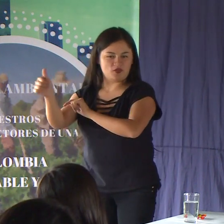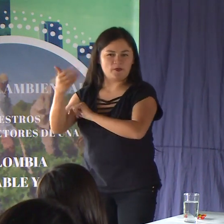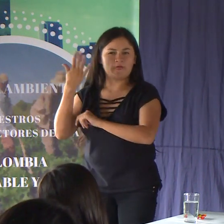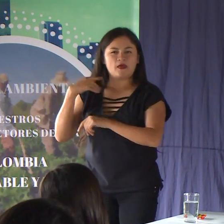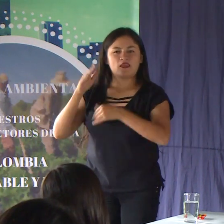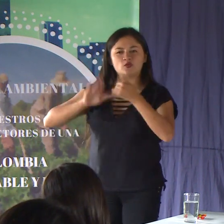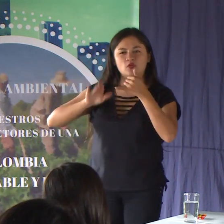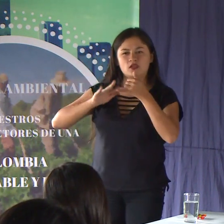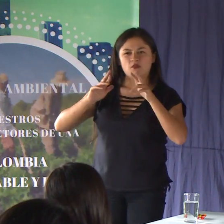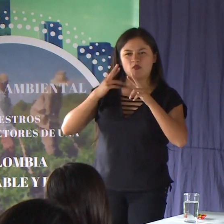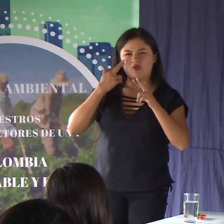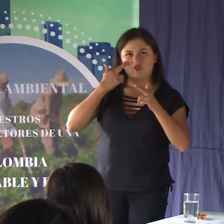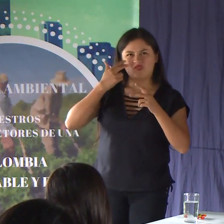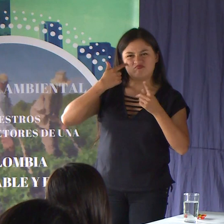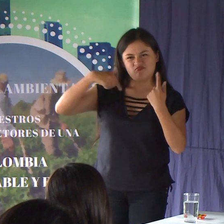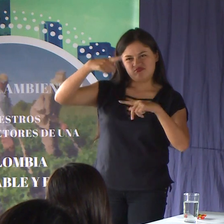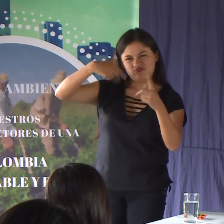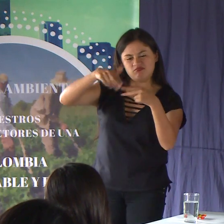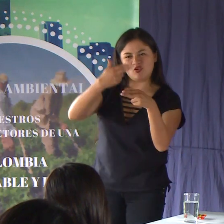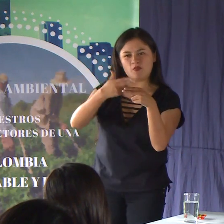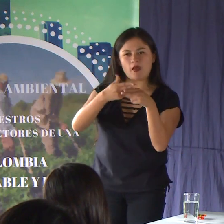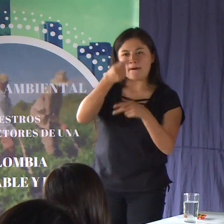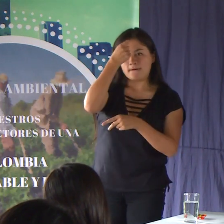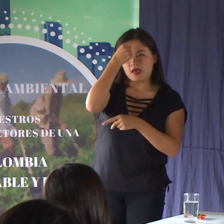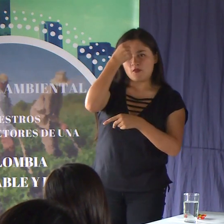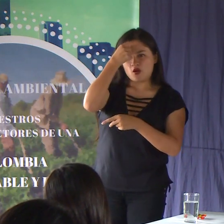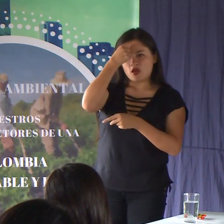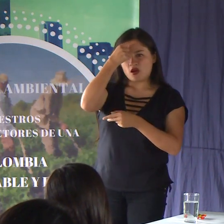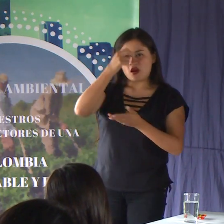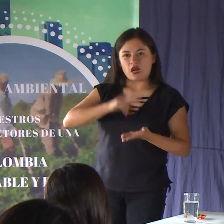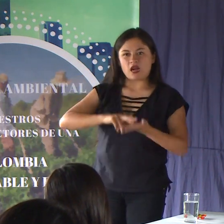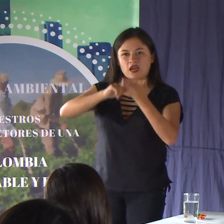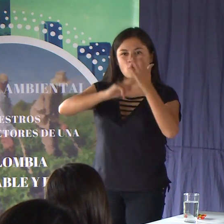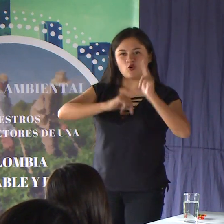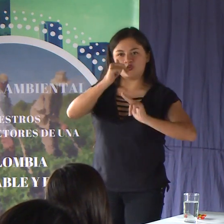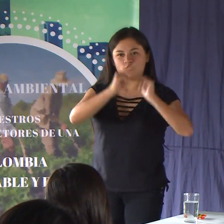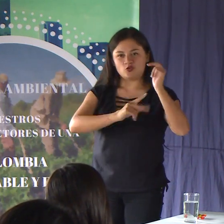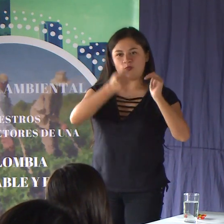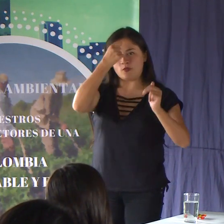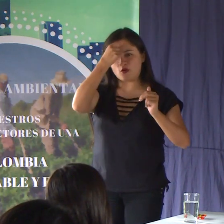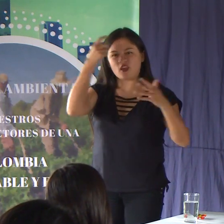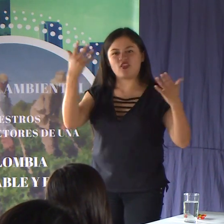lo titulamos Memoria, Reconstrucción de la Memoria del Río Bogotá,